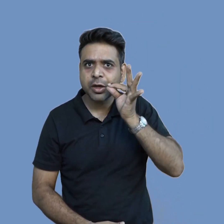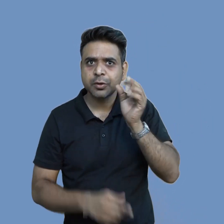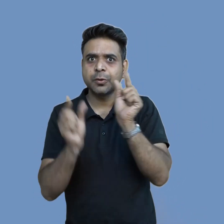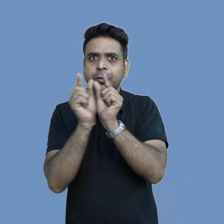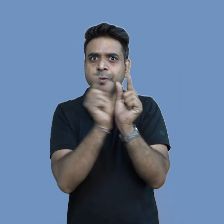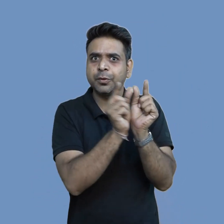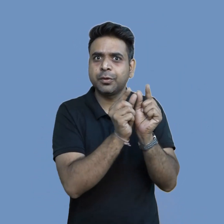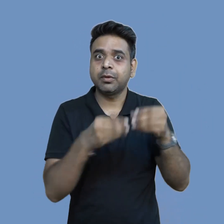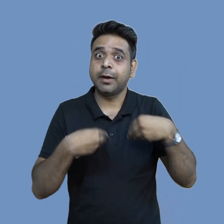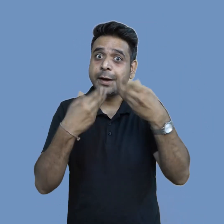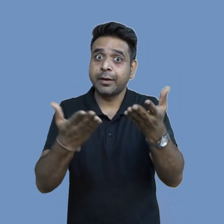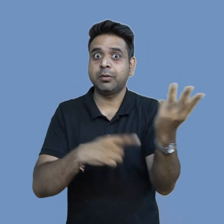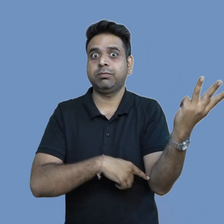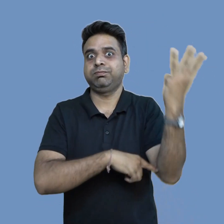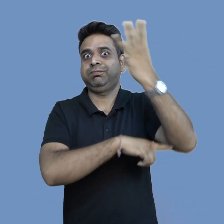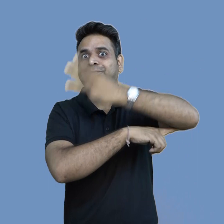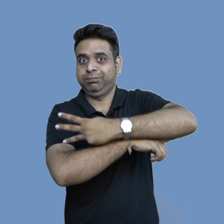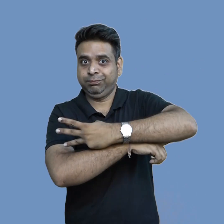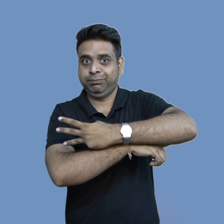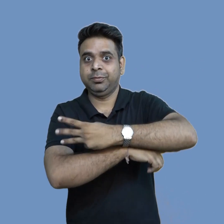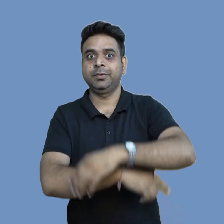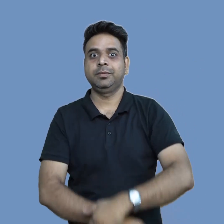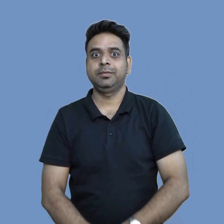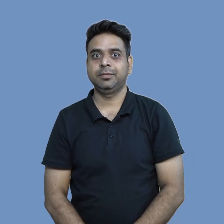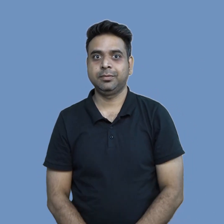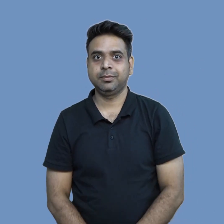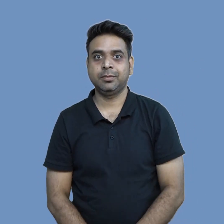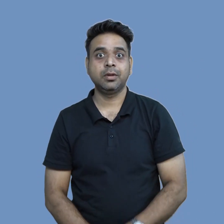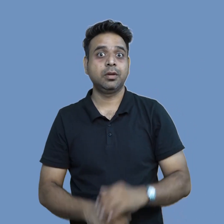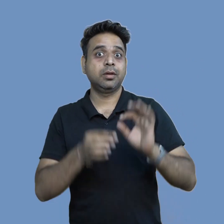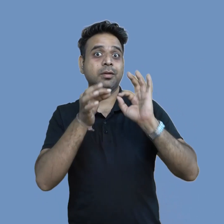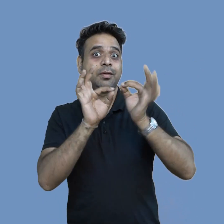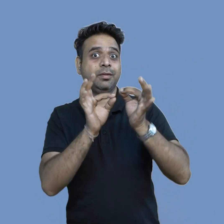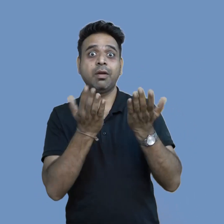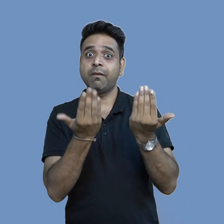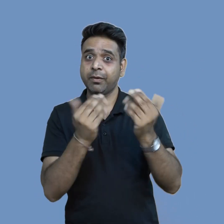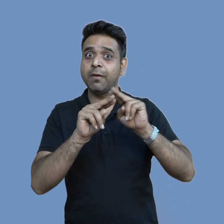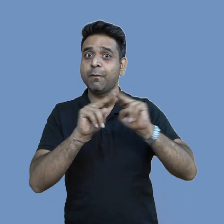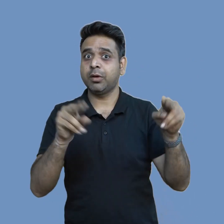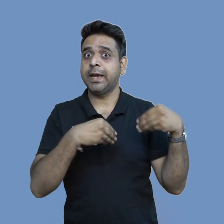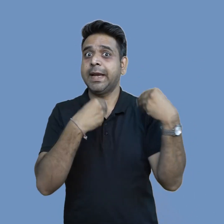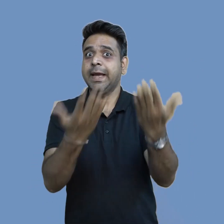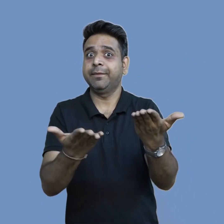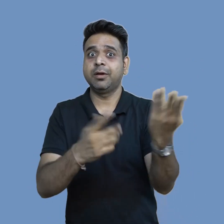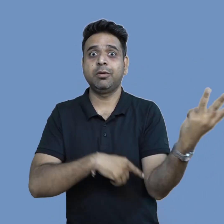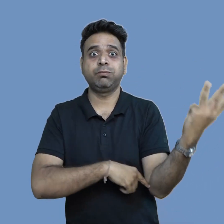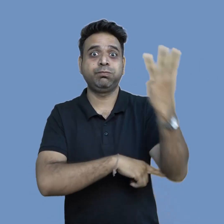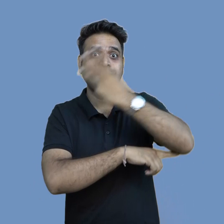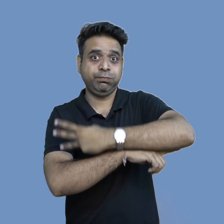रहेगी। साथ ही साथ 3 दिनों का आपका सुबह का नाश्ता, दोपहर का खाना और शाम का अल्पाहार भी रहेगा। और यहाँ पर 3 दिन का